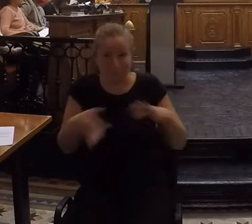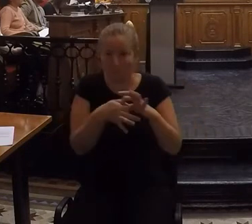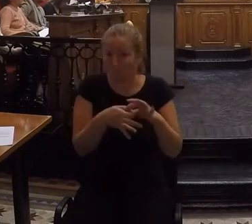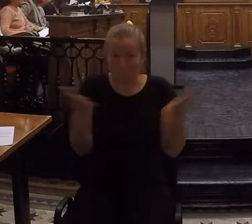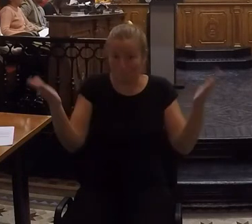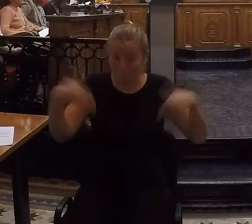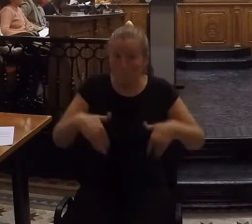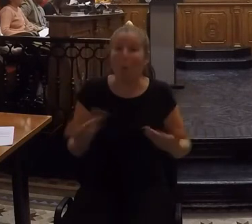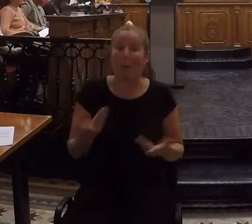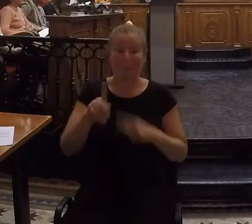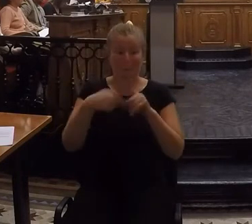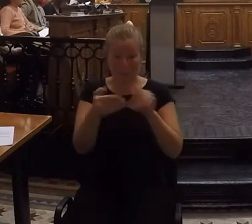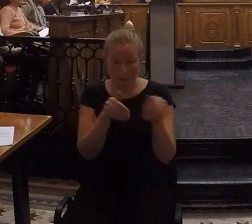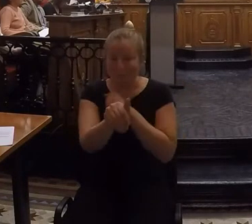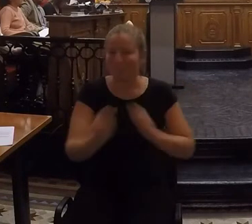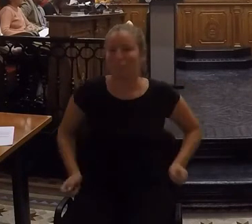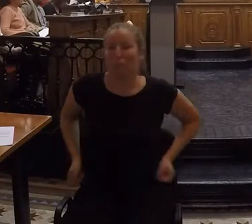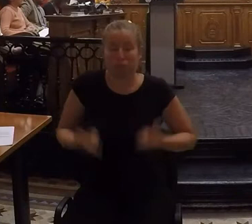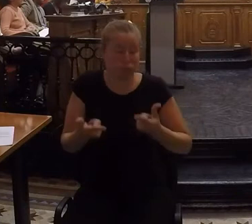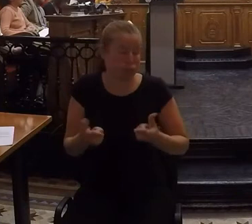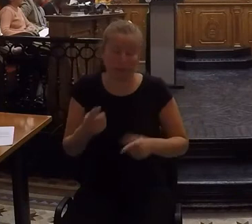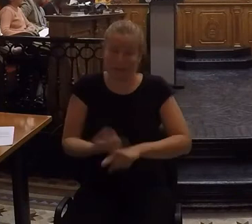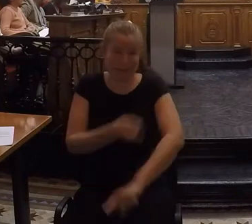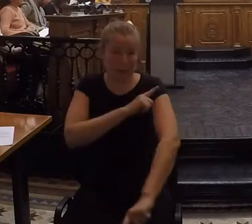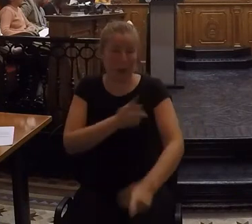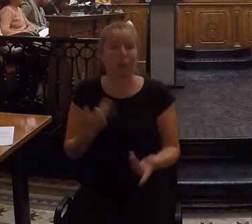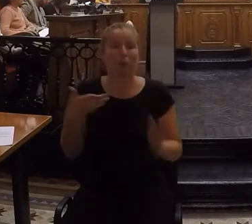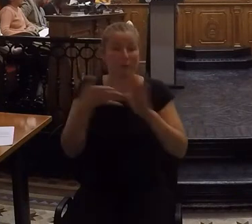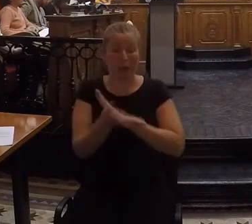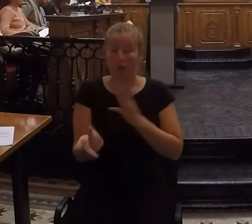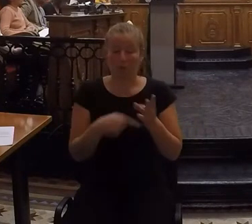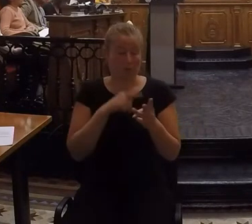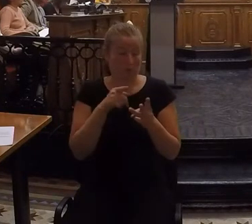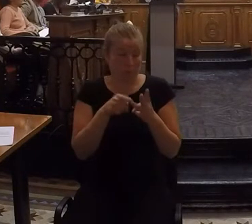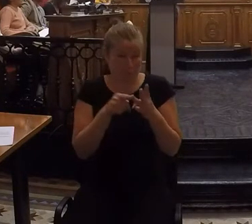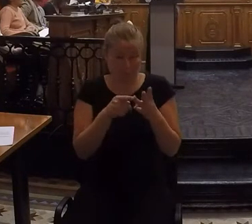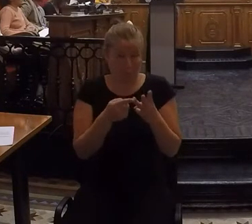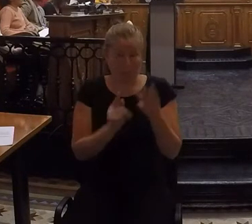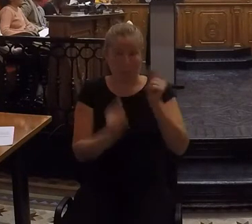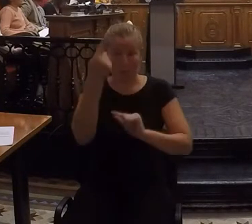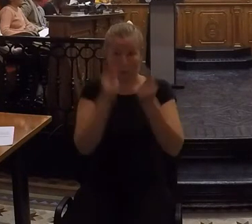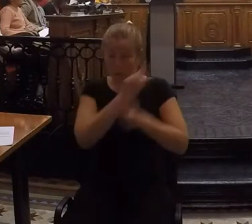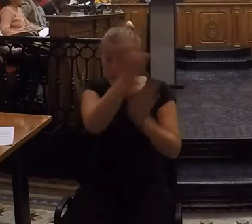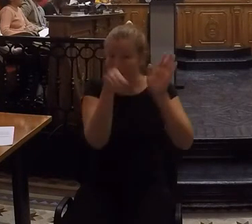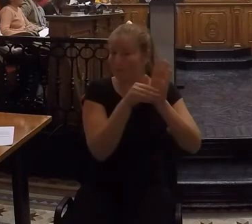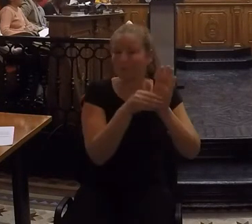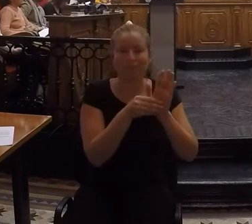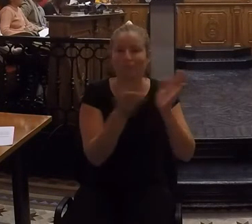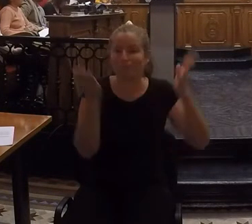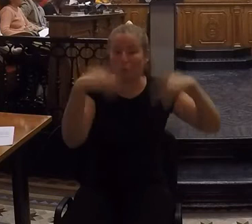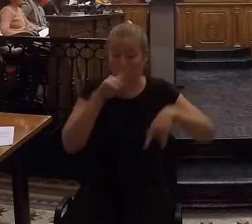estén previstos. Ninguna de estas 2 circunstancias se dan tampoco en el proyecto de presupuestos aprobado para